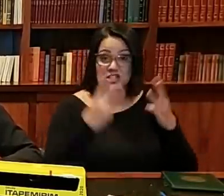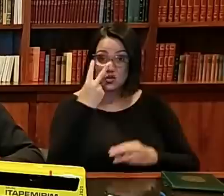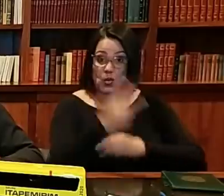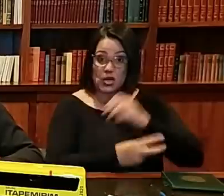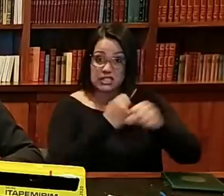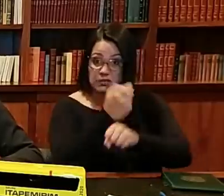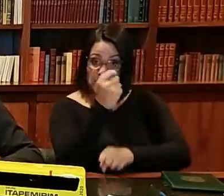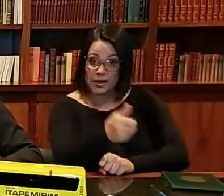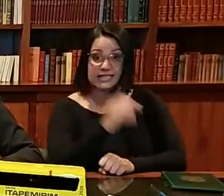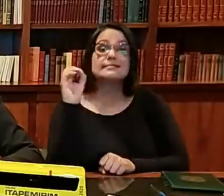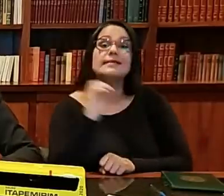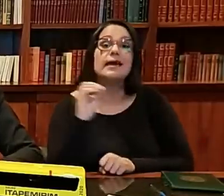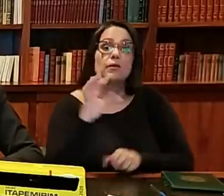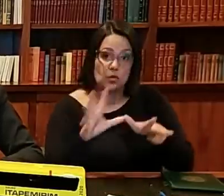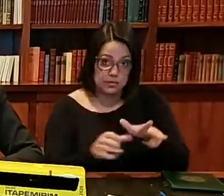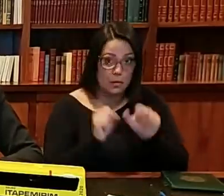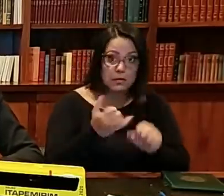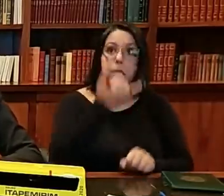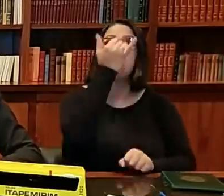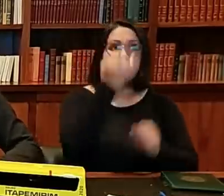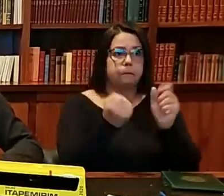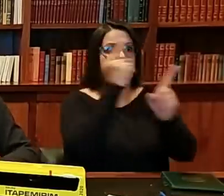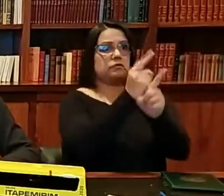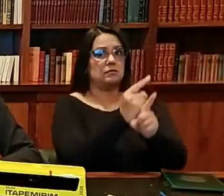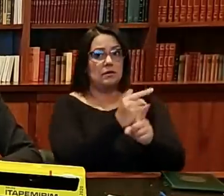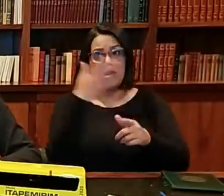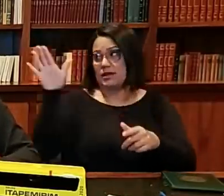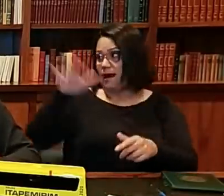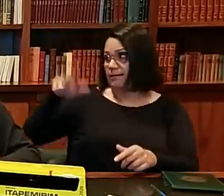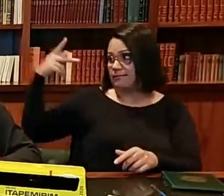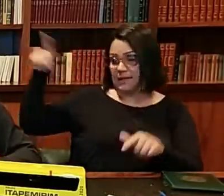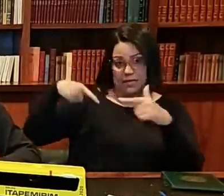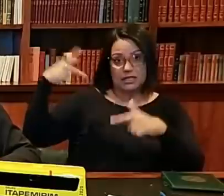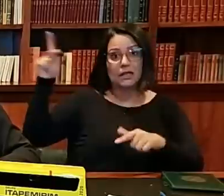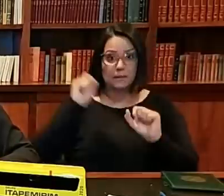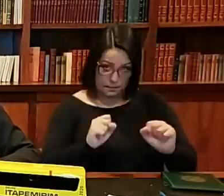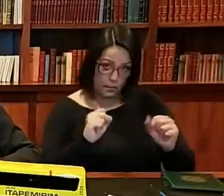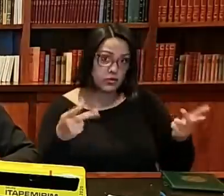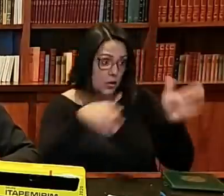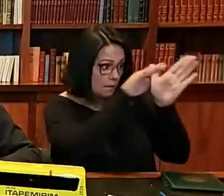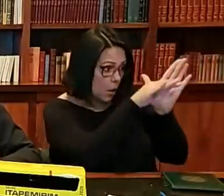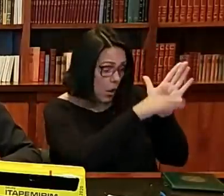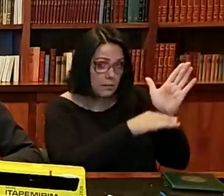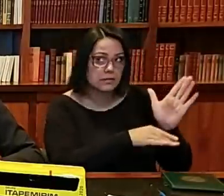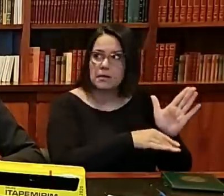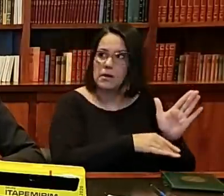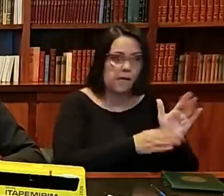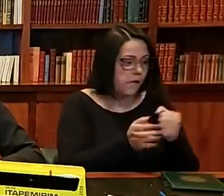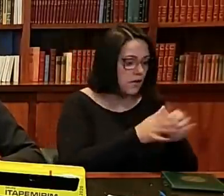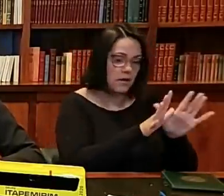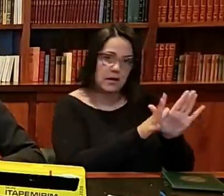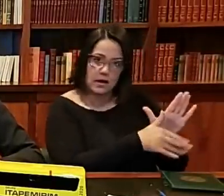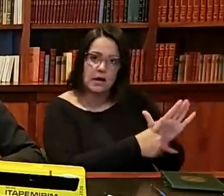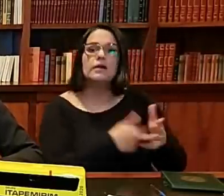corrupção. Pode ser que apareça? Pode. O Ministério do Tarcísio é enorme. Pode ser, eu tenho um problema com o DENIT num canto qualquer por aí. A gente vai correr atrás,